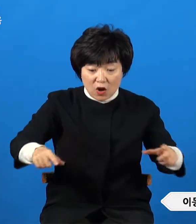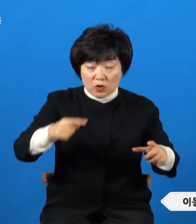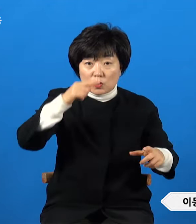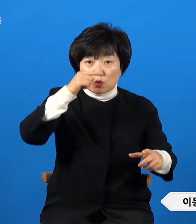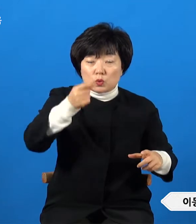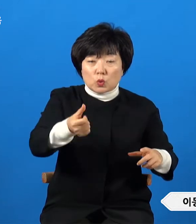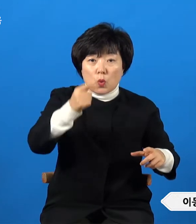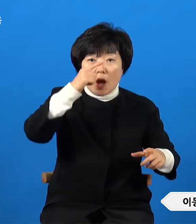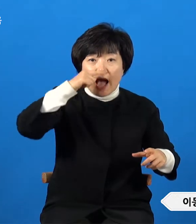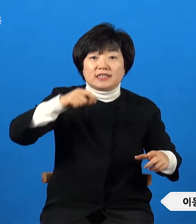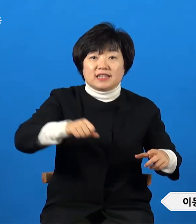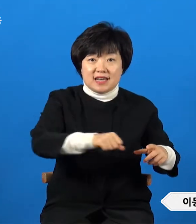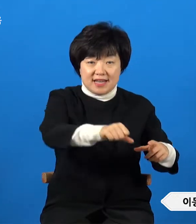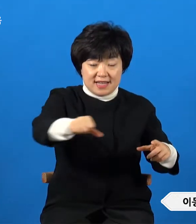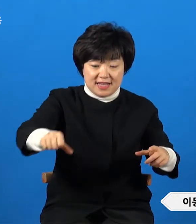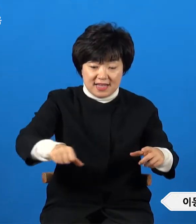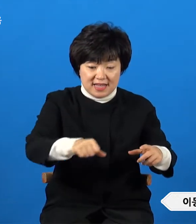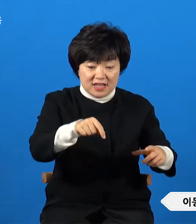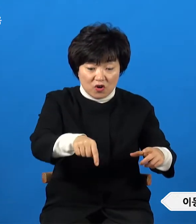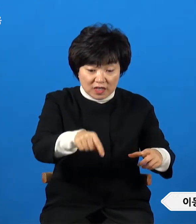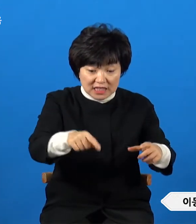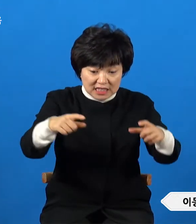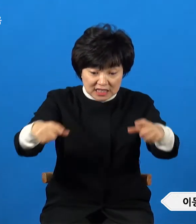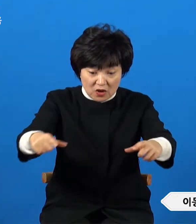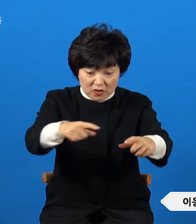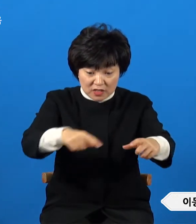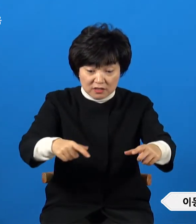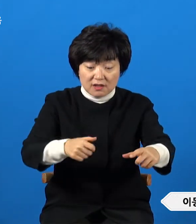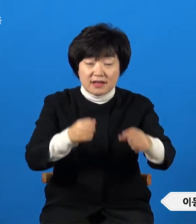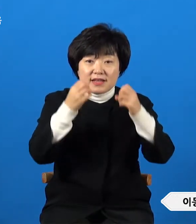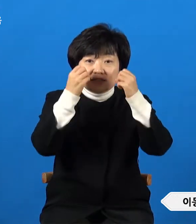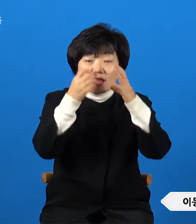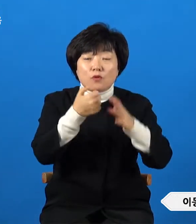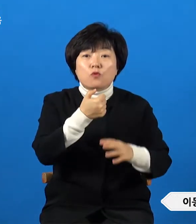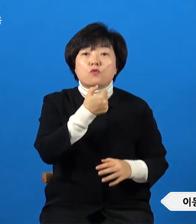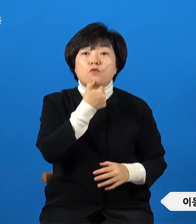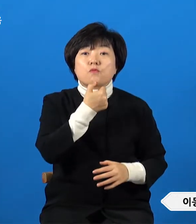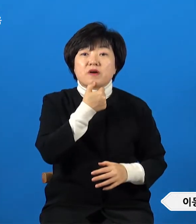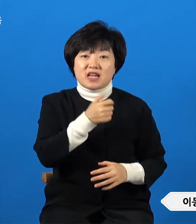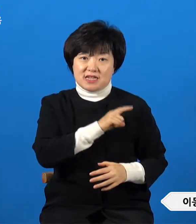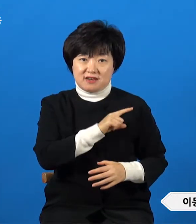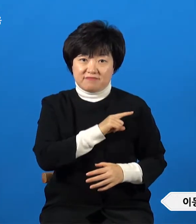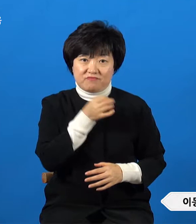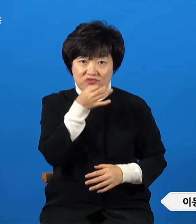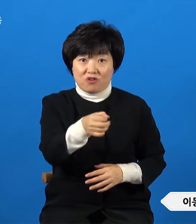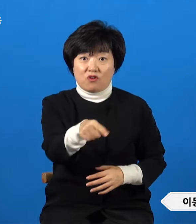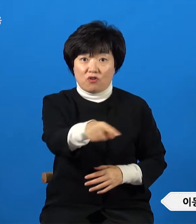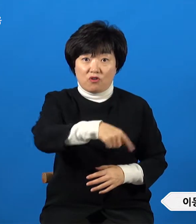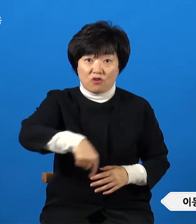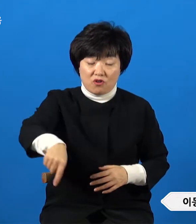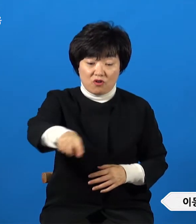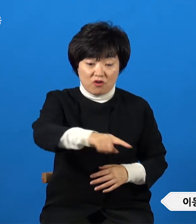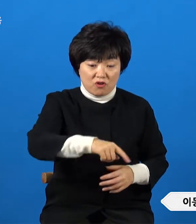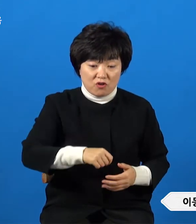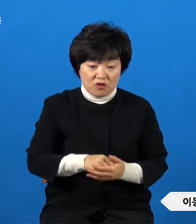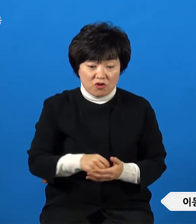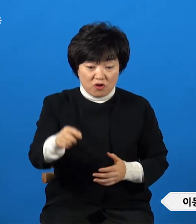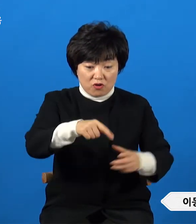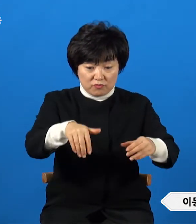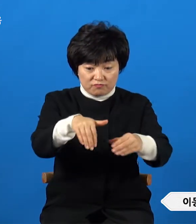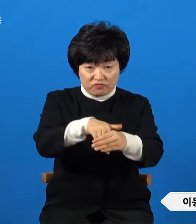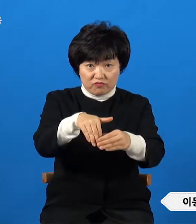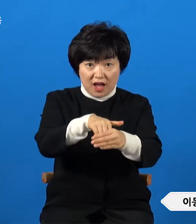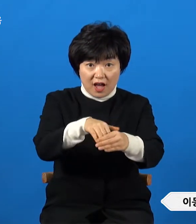소아시아는 그 당시에 새로운 로마라고 불리워지던 지역이었습니다. 그리고 그 소아시아의 강력한